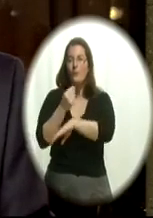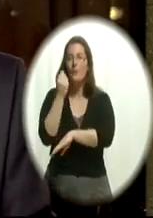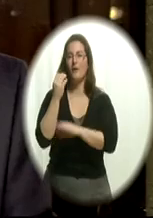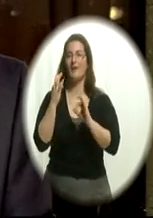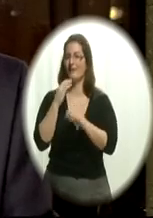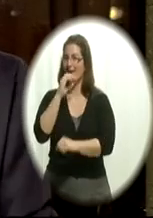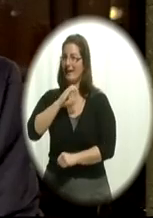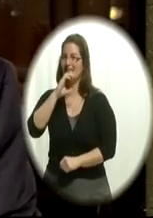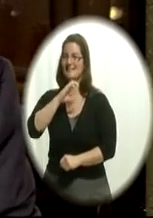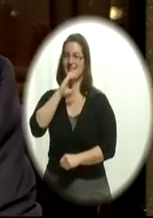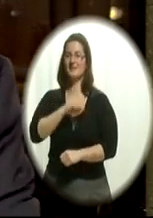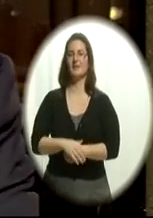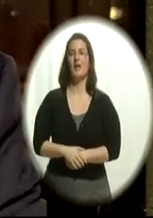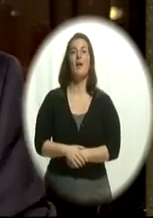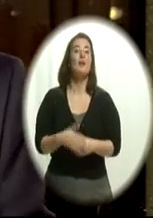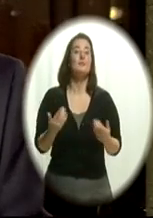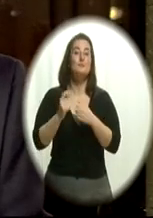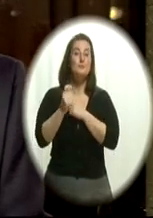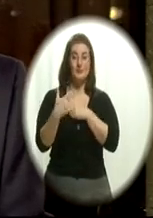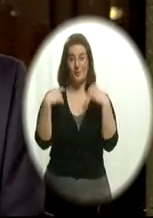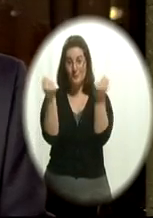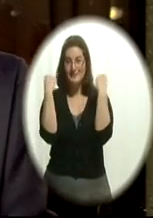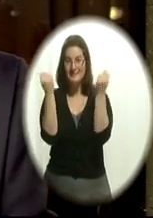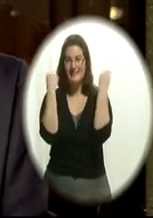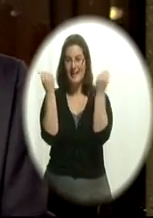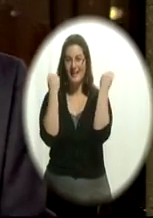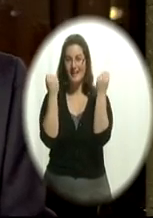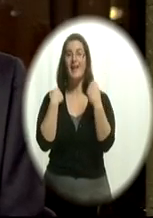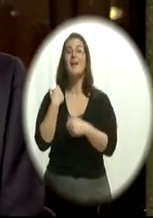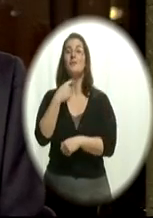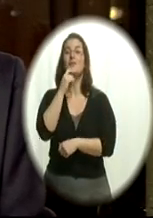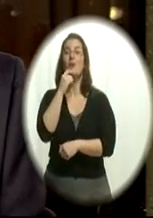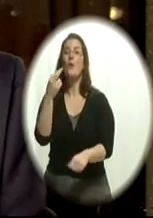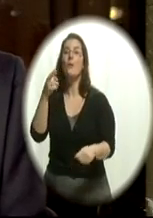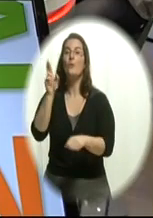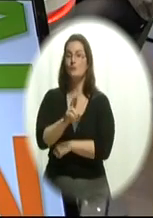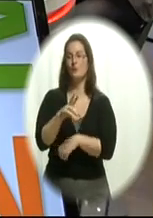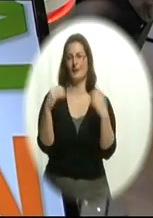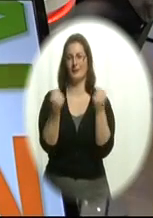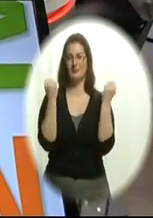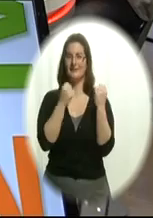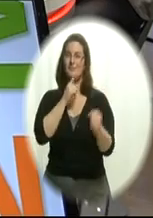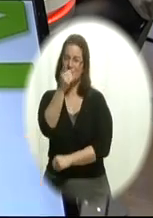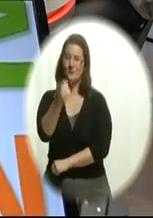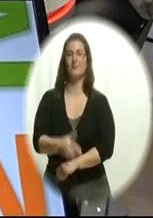l'instant, c'est un peu de pub et puis tout de suite après, Félix Bolaise pour l'actu du jour.